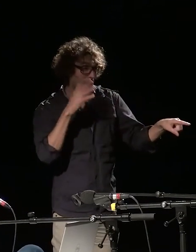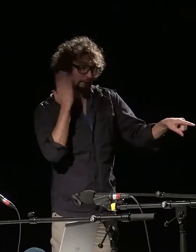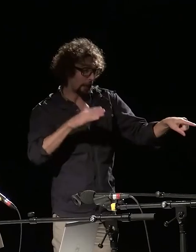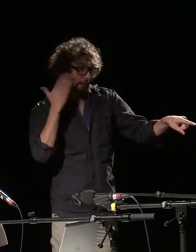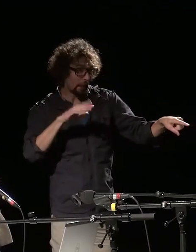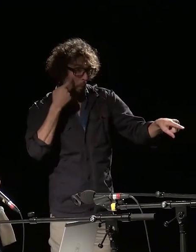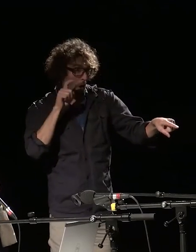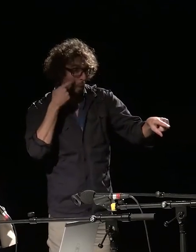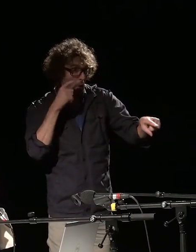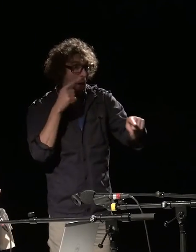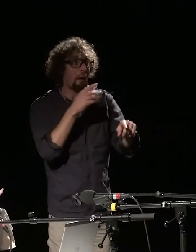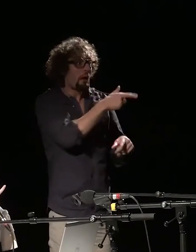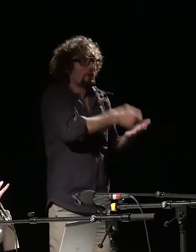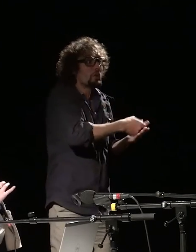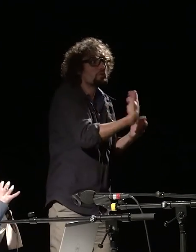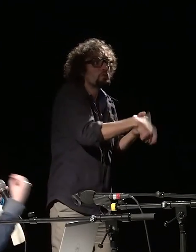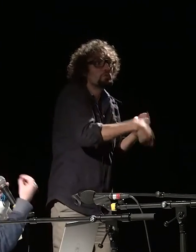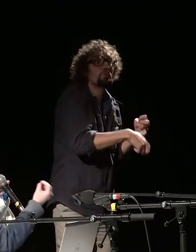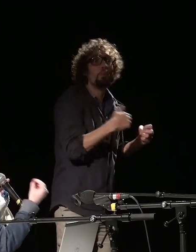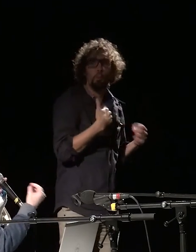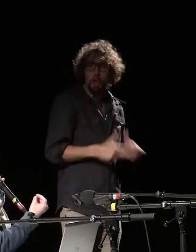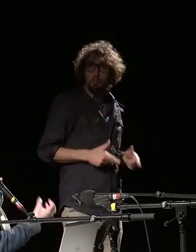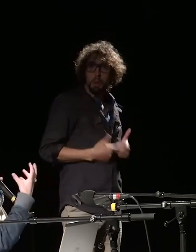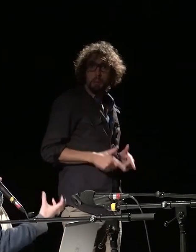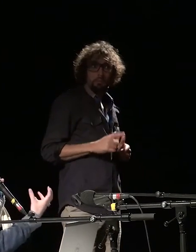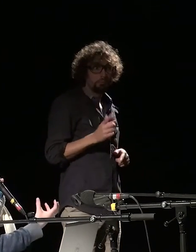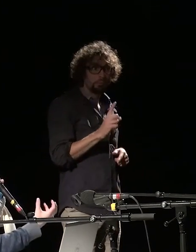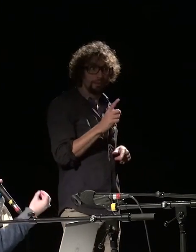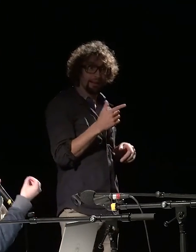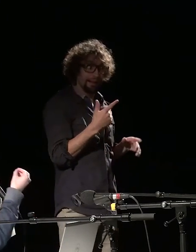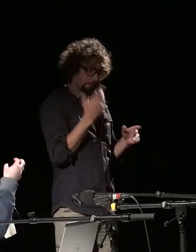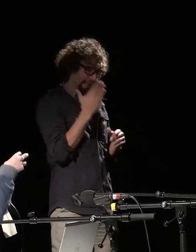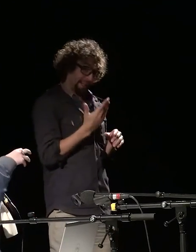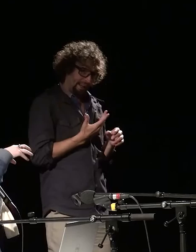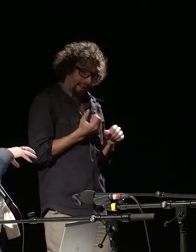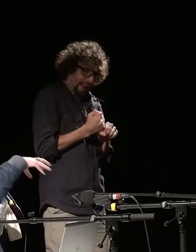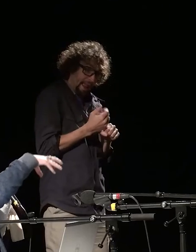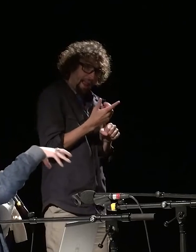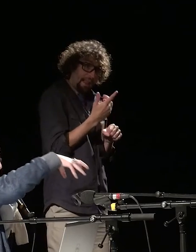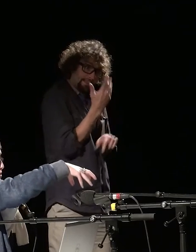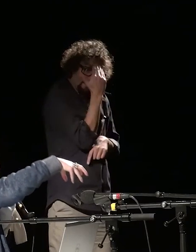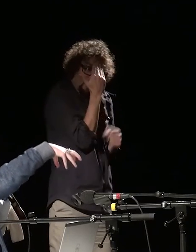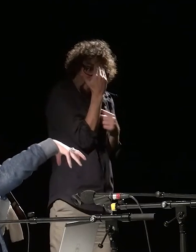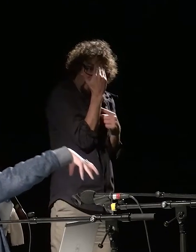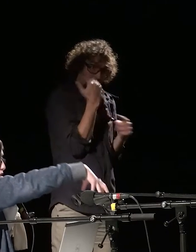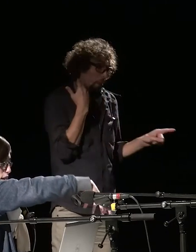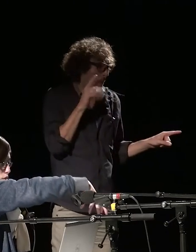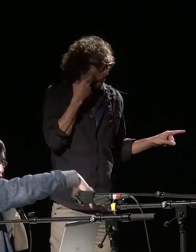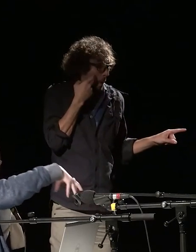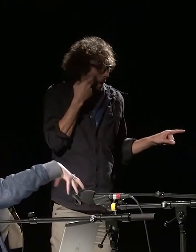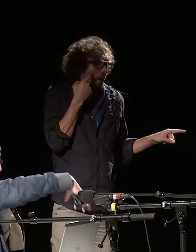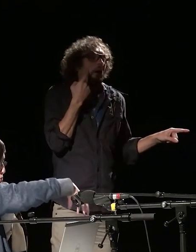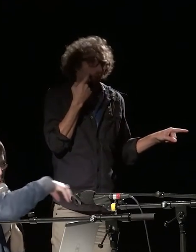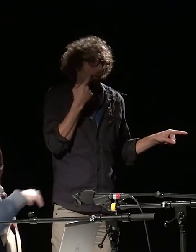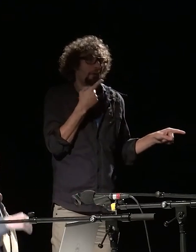d'acheter des chaussures à votre goût, produire un savoir sur les personnes produit du pouvoir, parce que plus on en sait, plus on installe